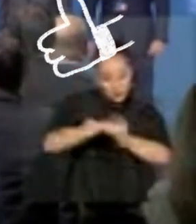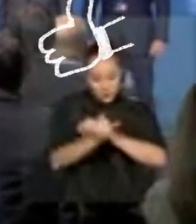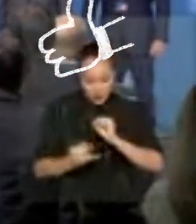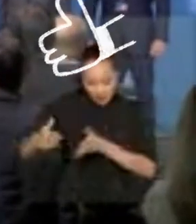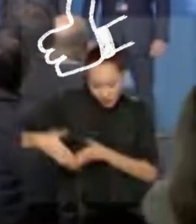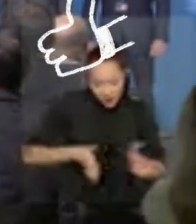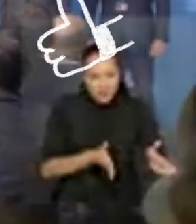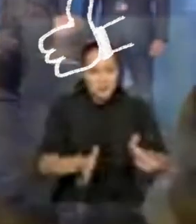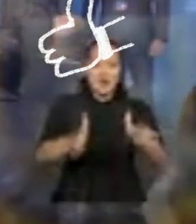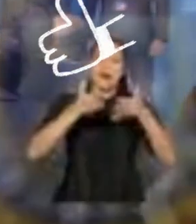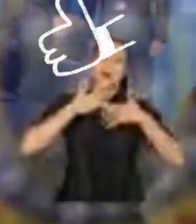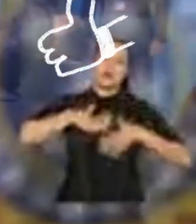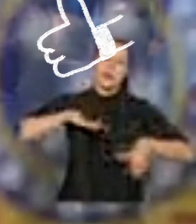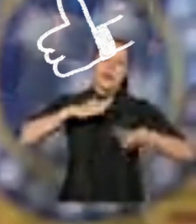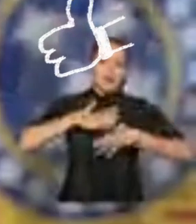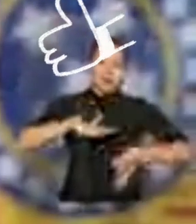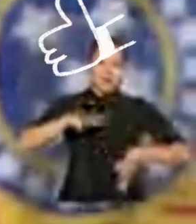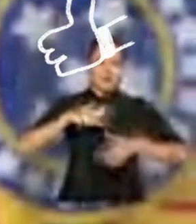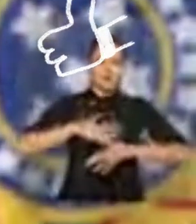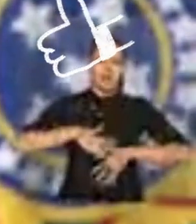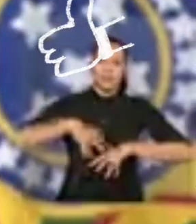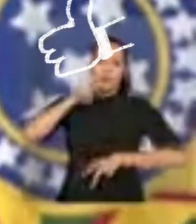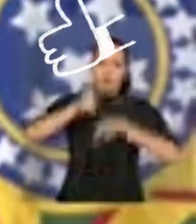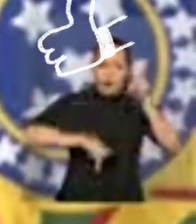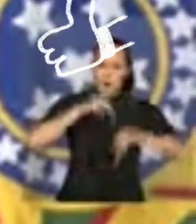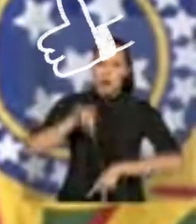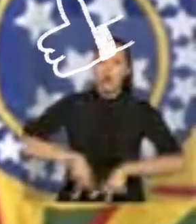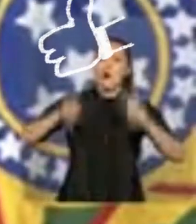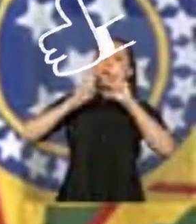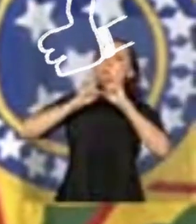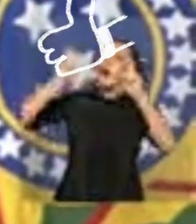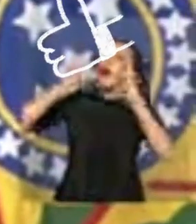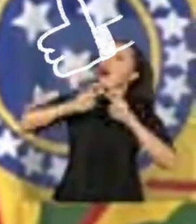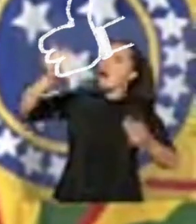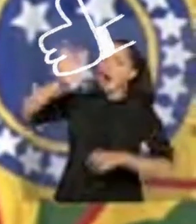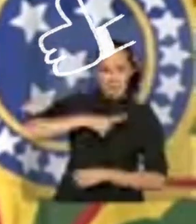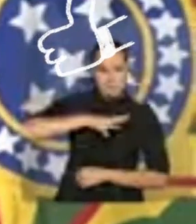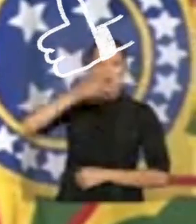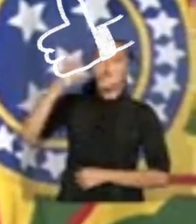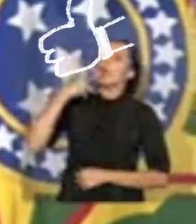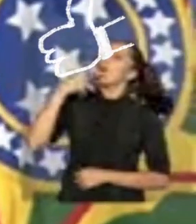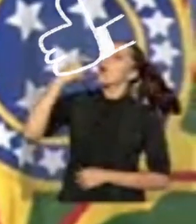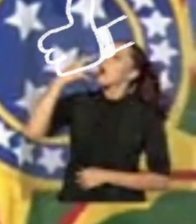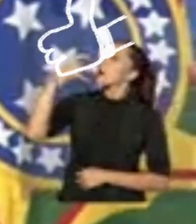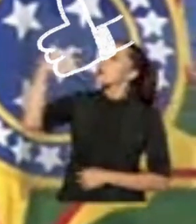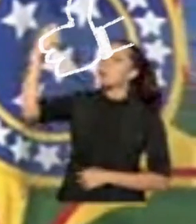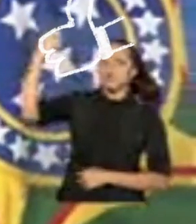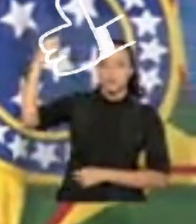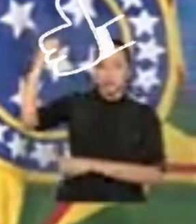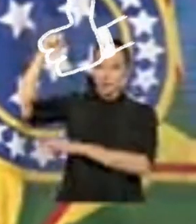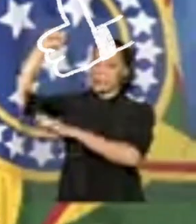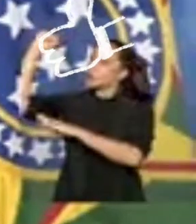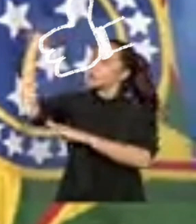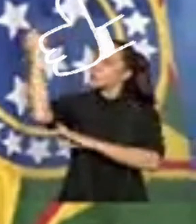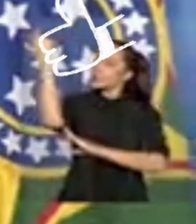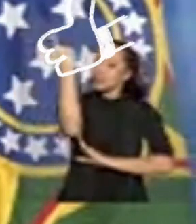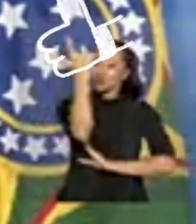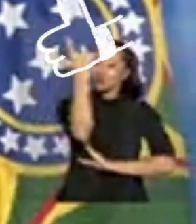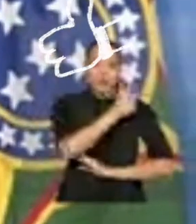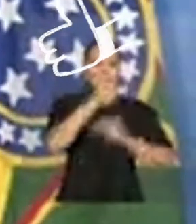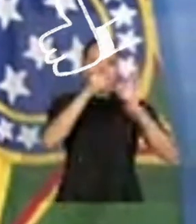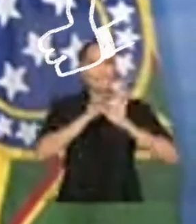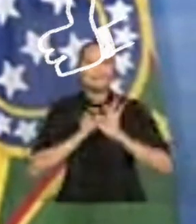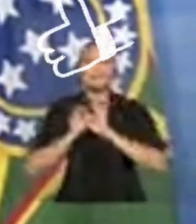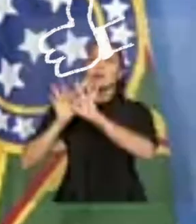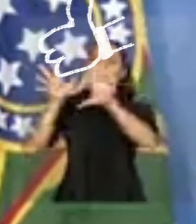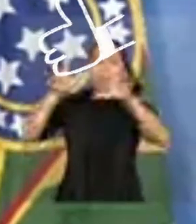Filho do Ipiranga, as margens plácidas de um povo heróico, bravo, retumbante. E o